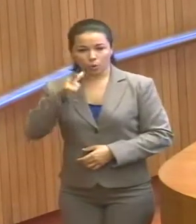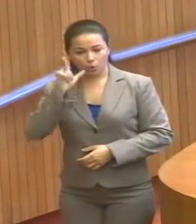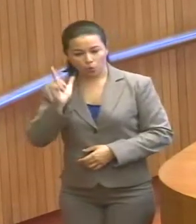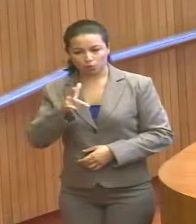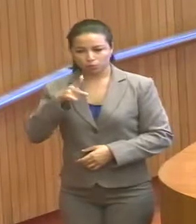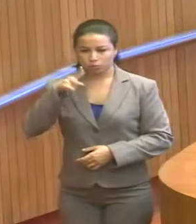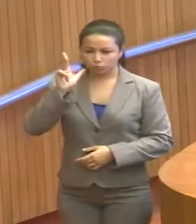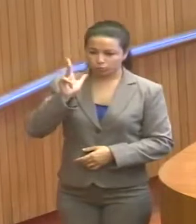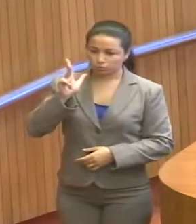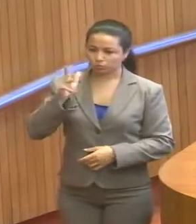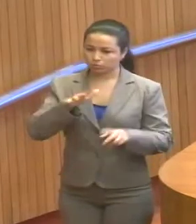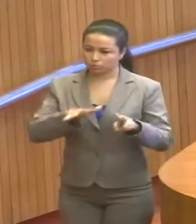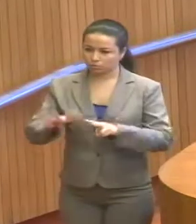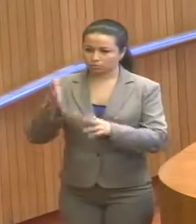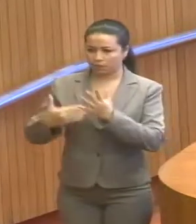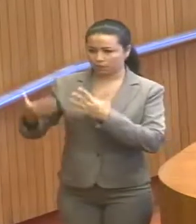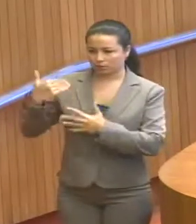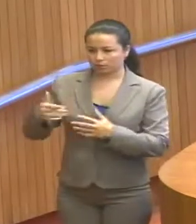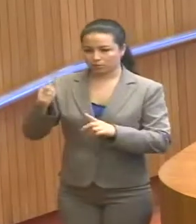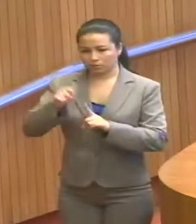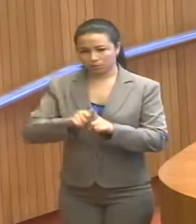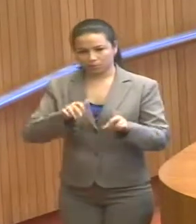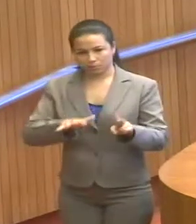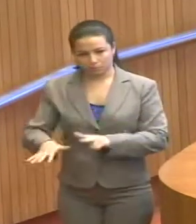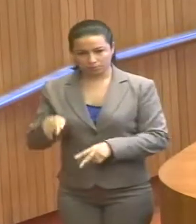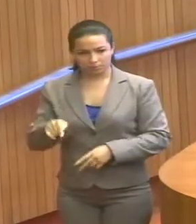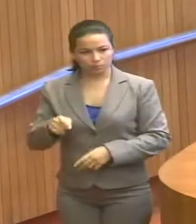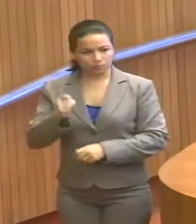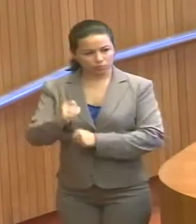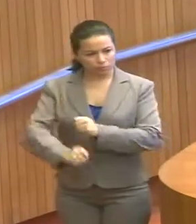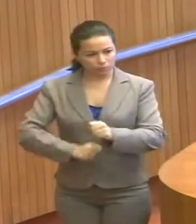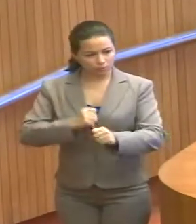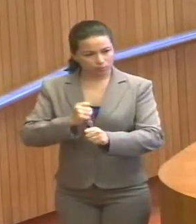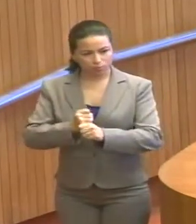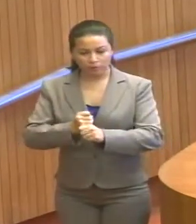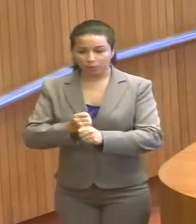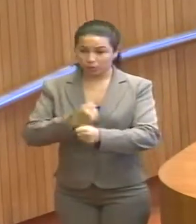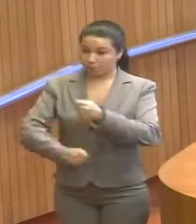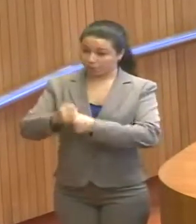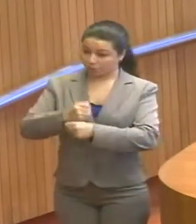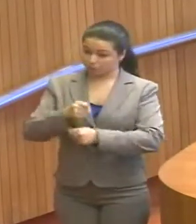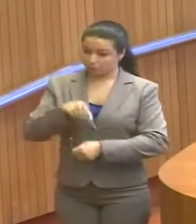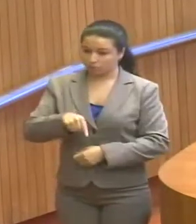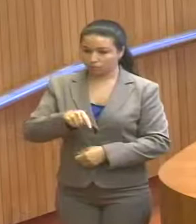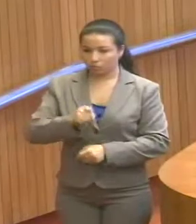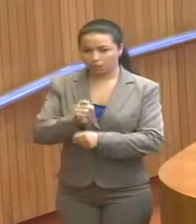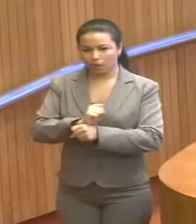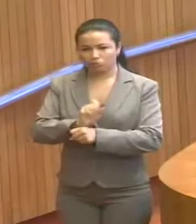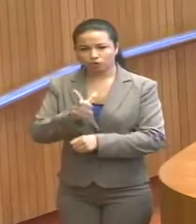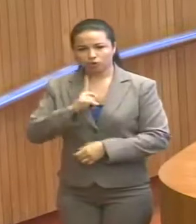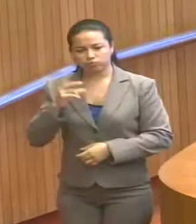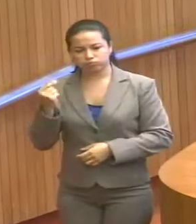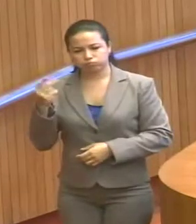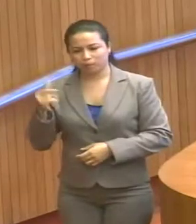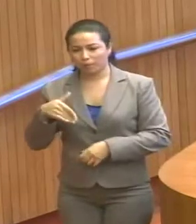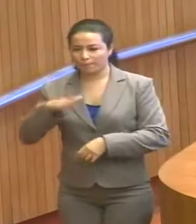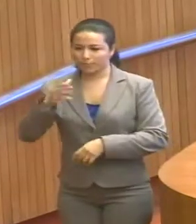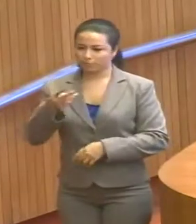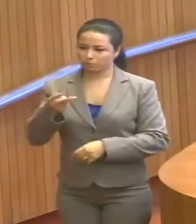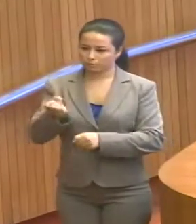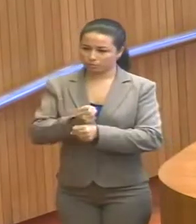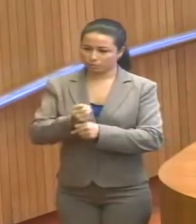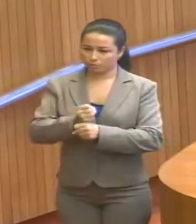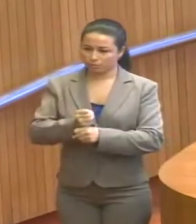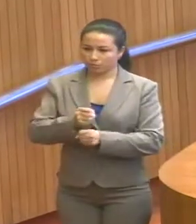ou anteontem, ou semana passada, ou no mês passado, ou no ano passado. O carro, na verdade, estava lá há um bom tempo, há mais de 3